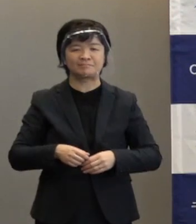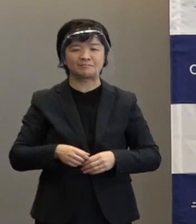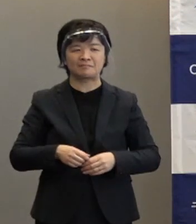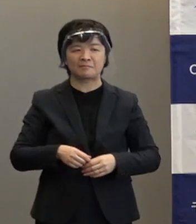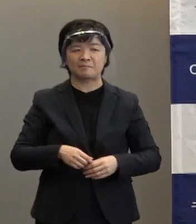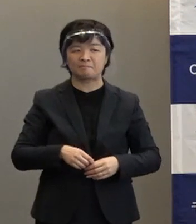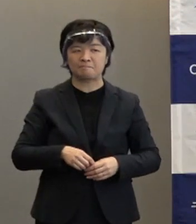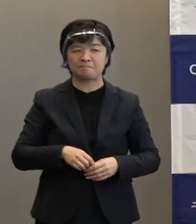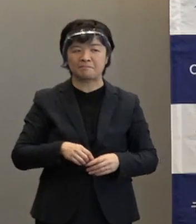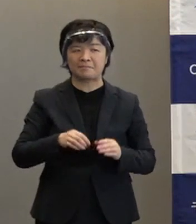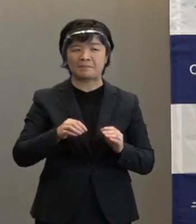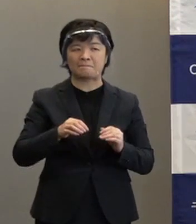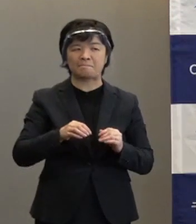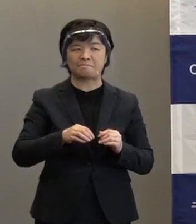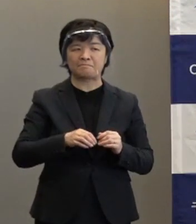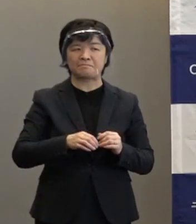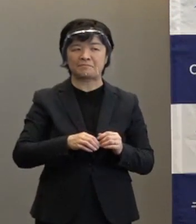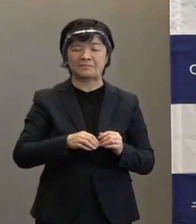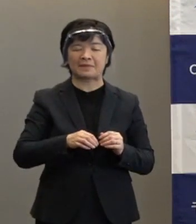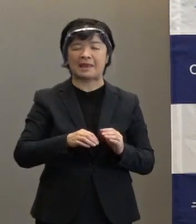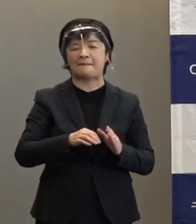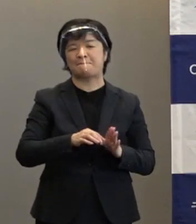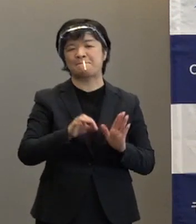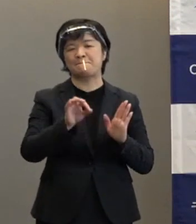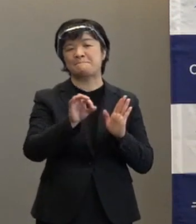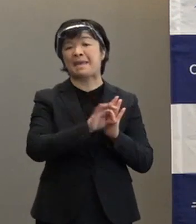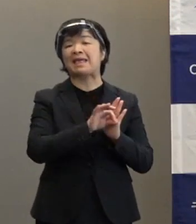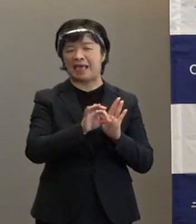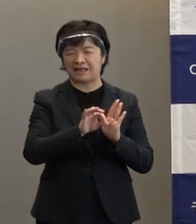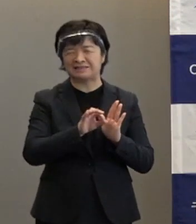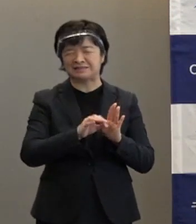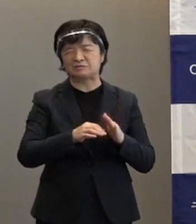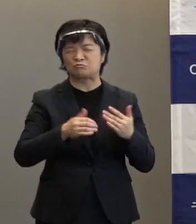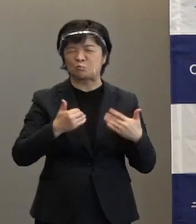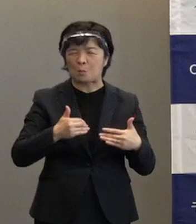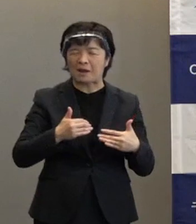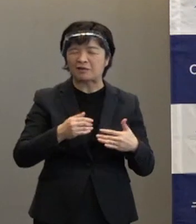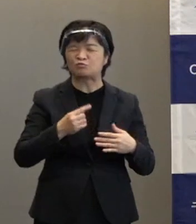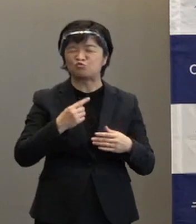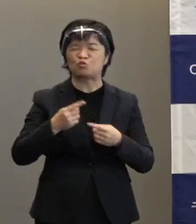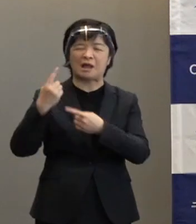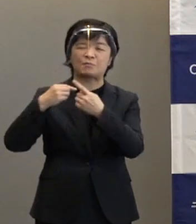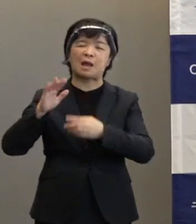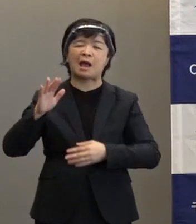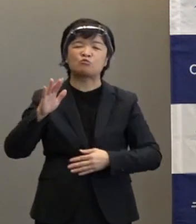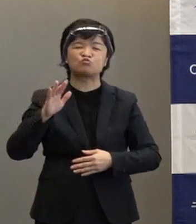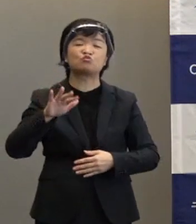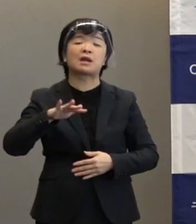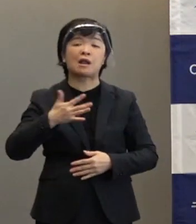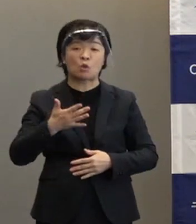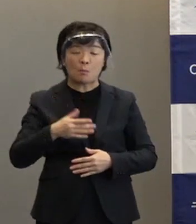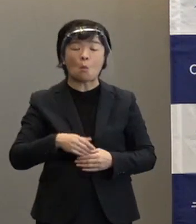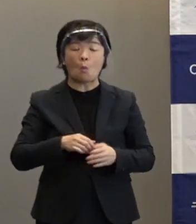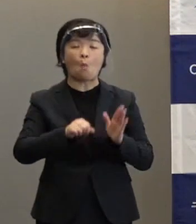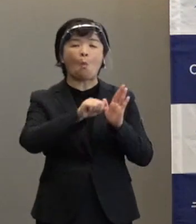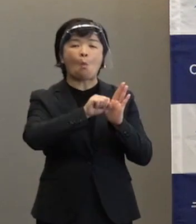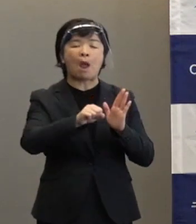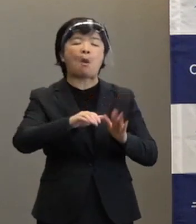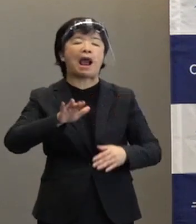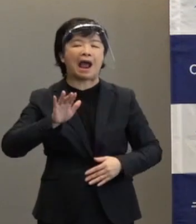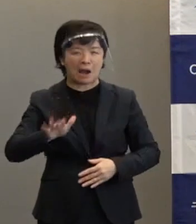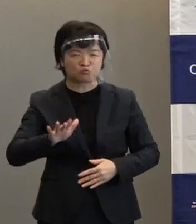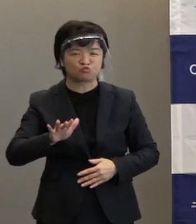スルーしているような、そういった傾向があるとも言われてはございますけれども、ワクチンの有効性という点ではですね、有効とこの